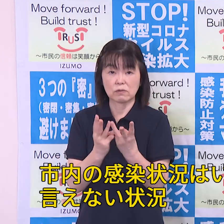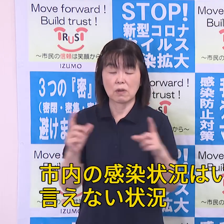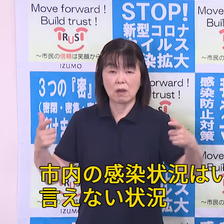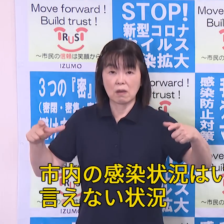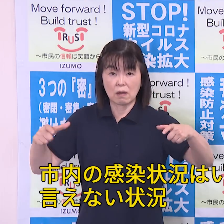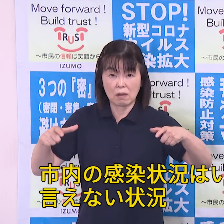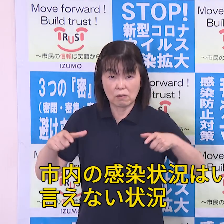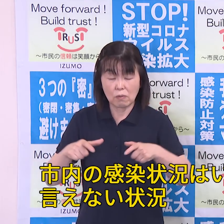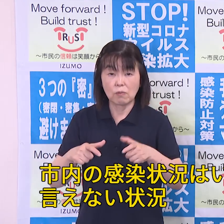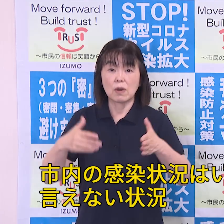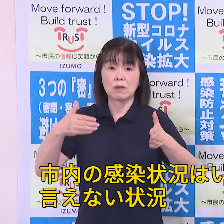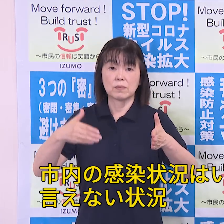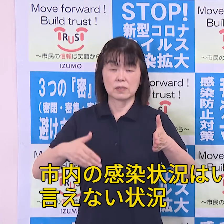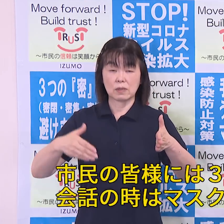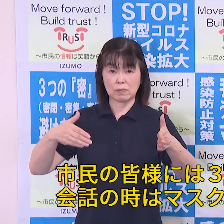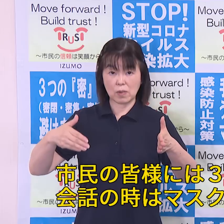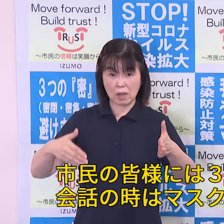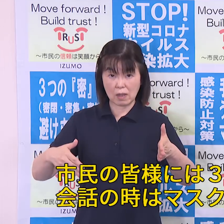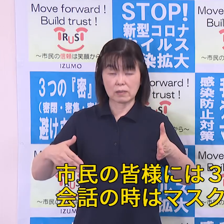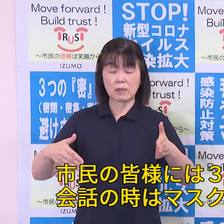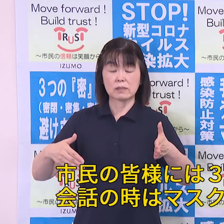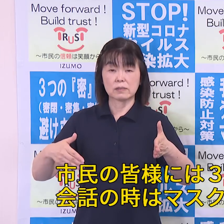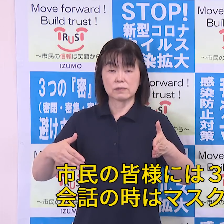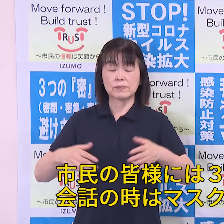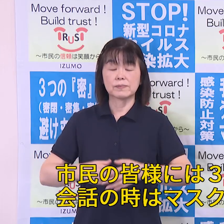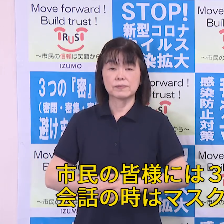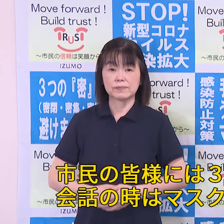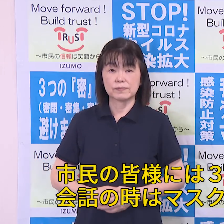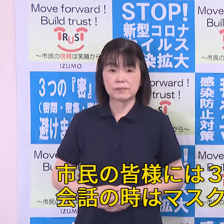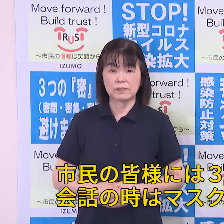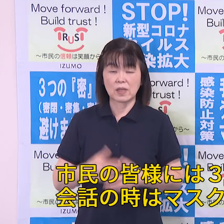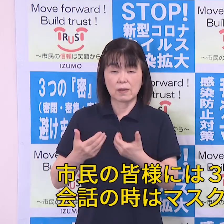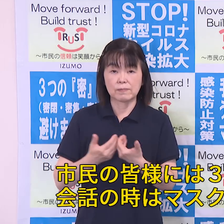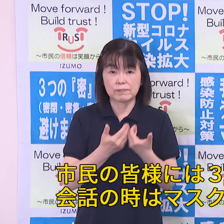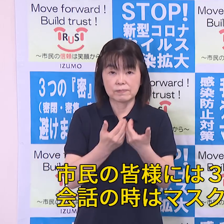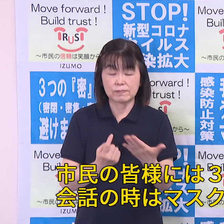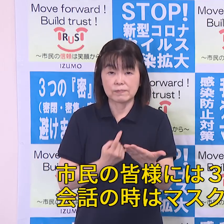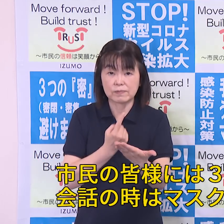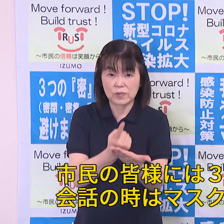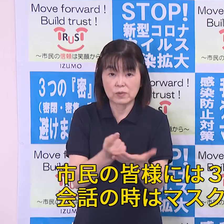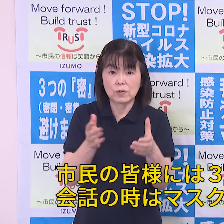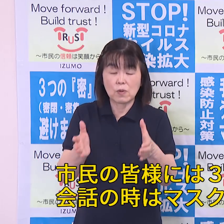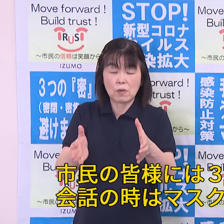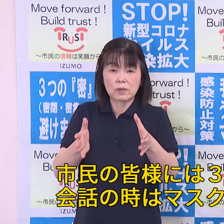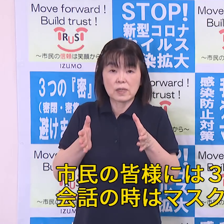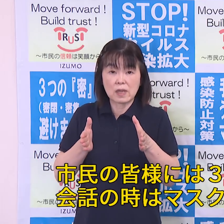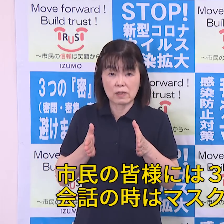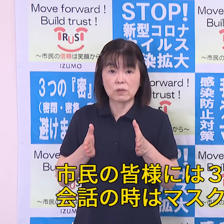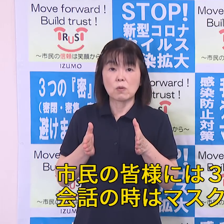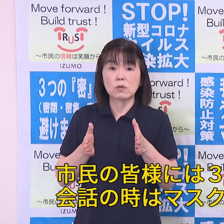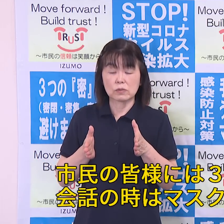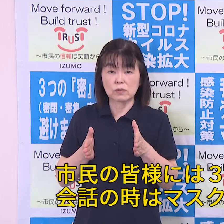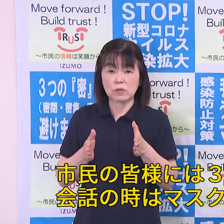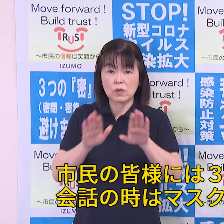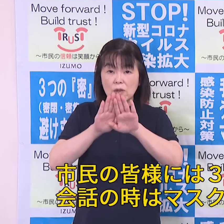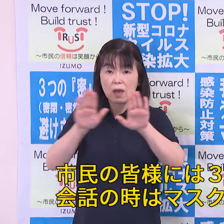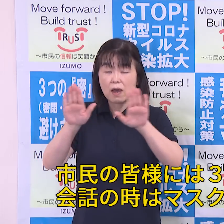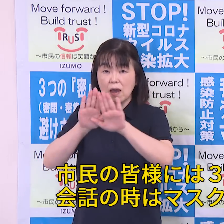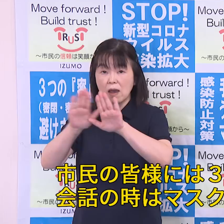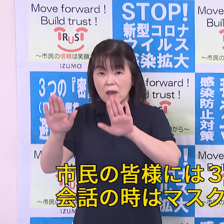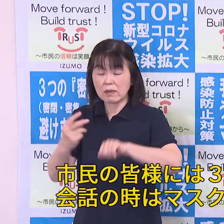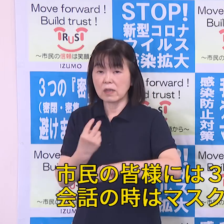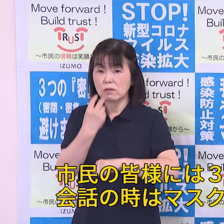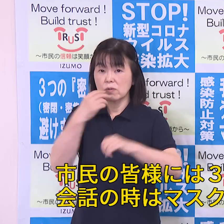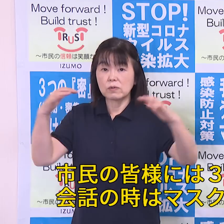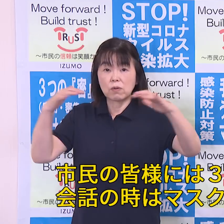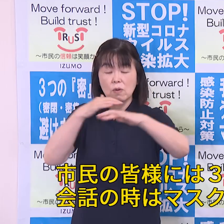言えない状況であります。市民の皆様には3密を避ける、換気をする、会話の時はマス